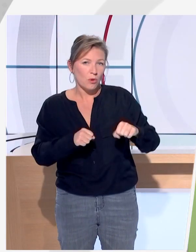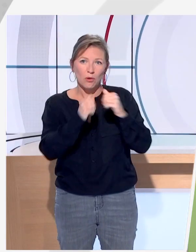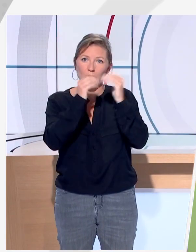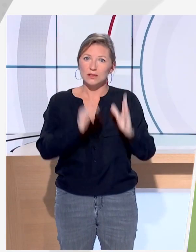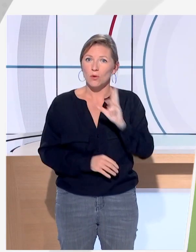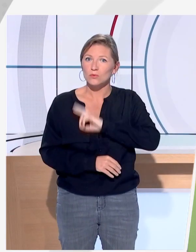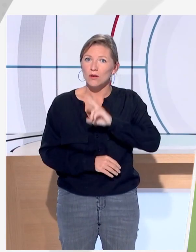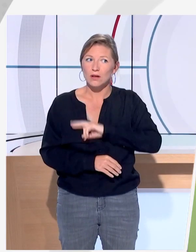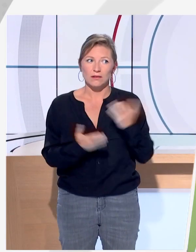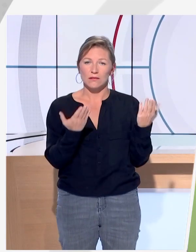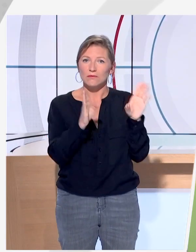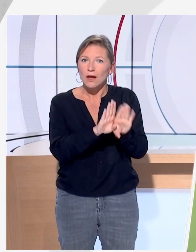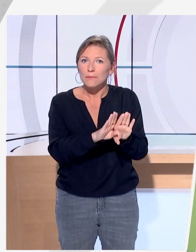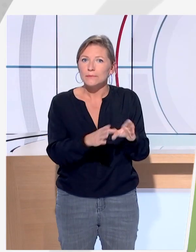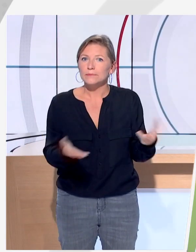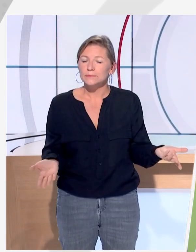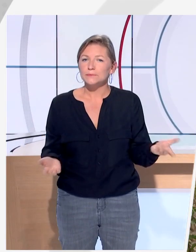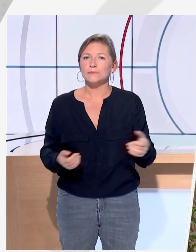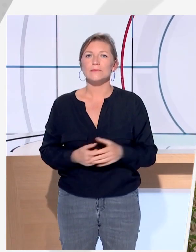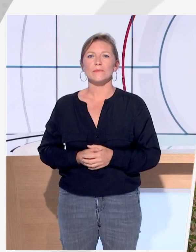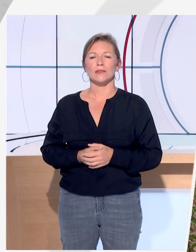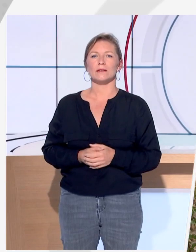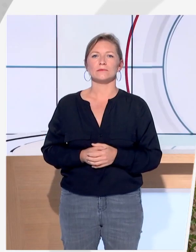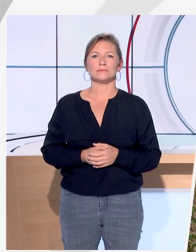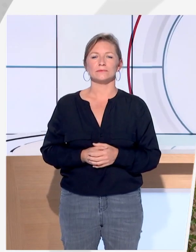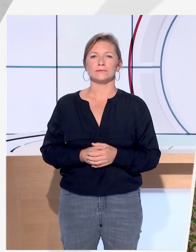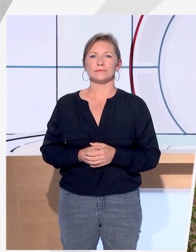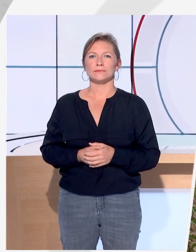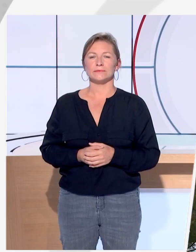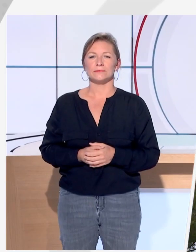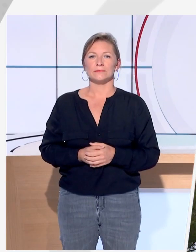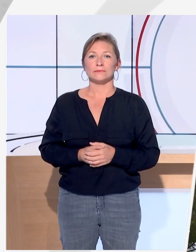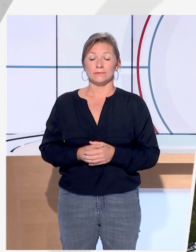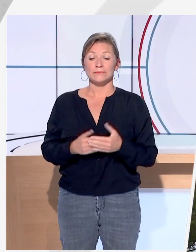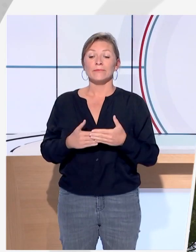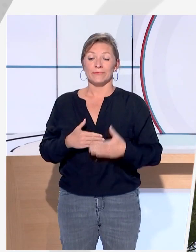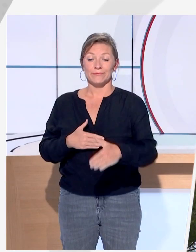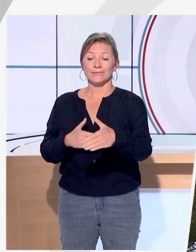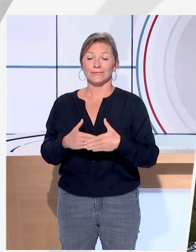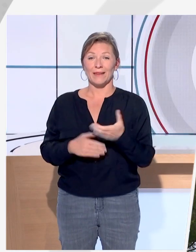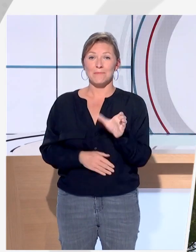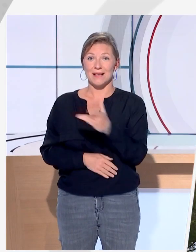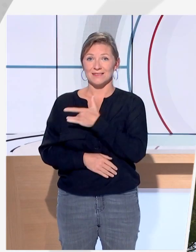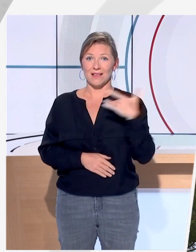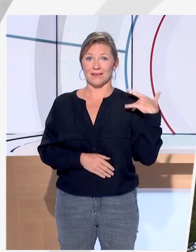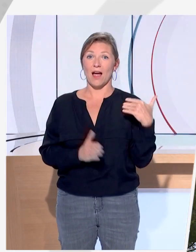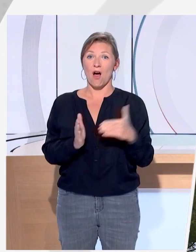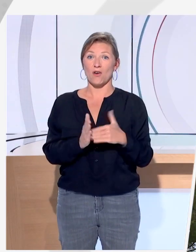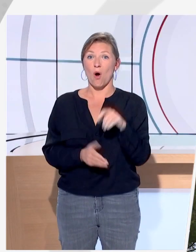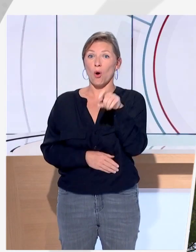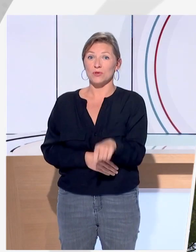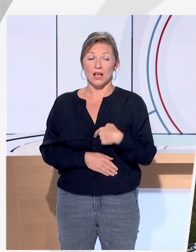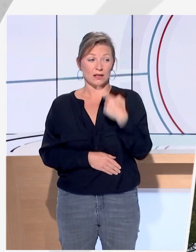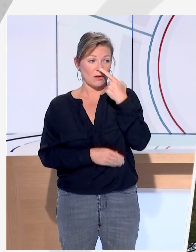une continuité de service, sinon il faut fermer l'établissement. Avec le prolongement annoncé du pass sanitaire, le